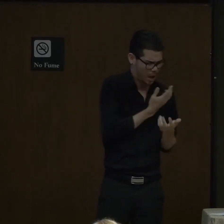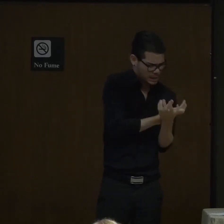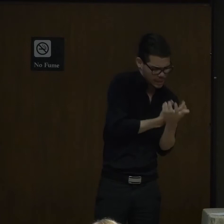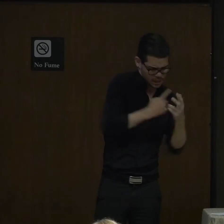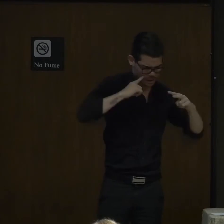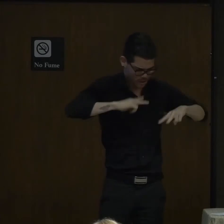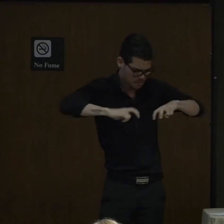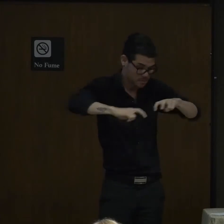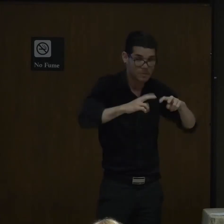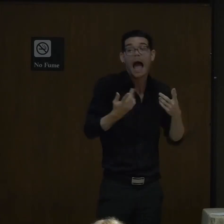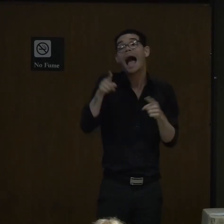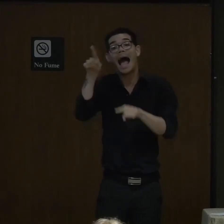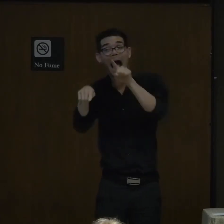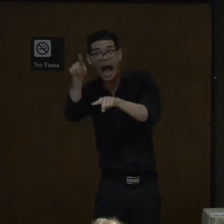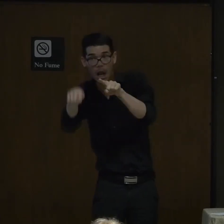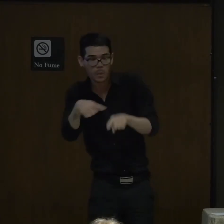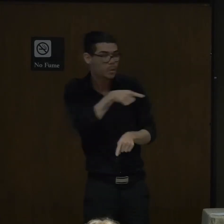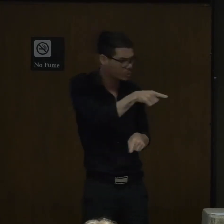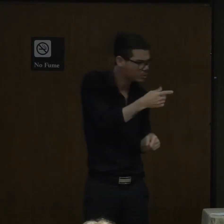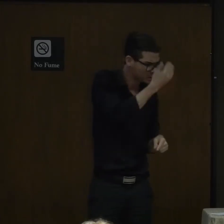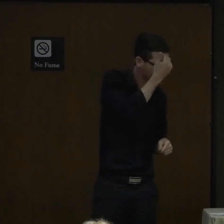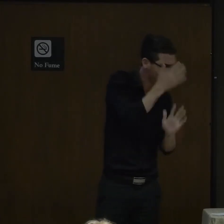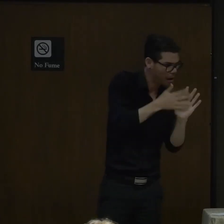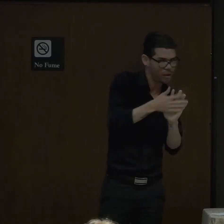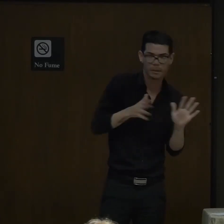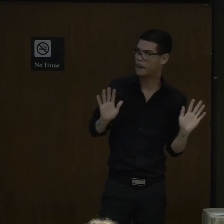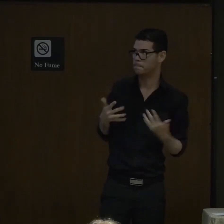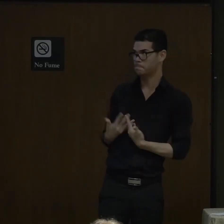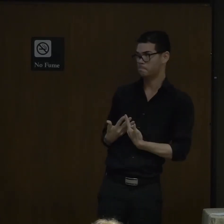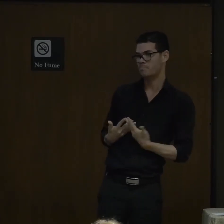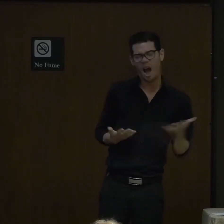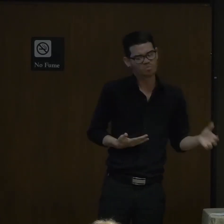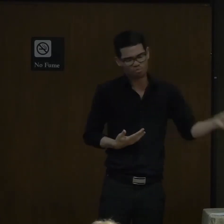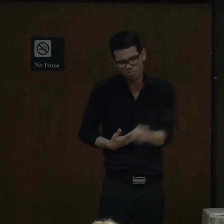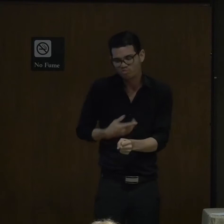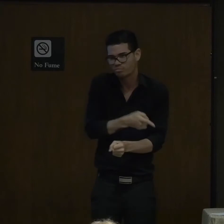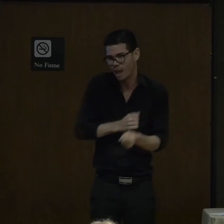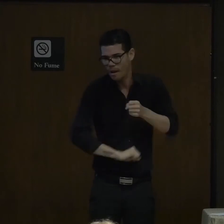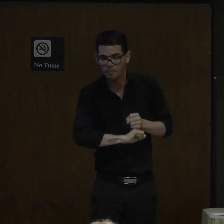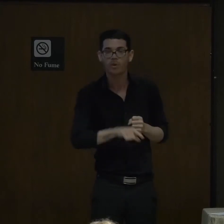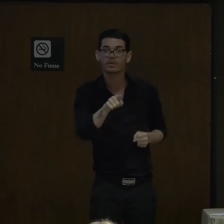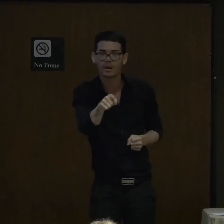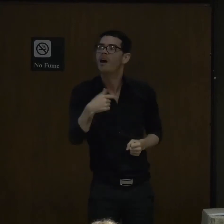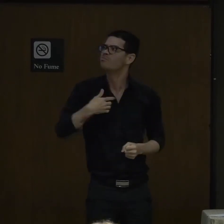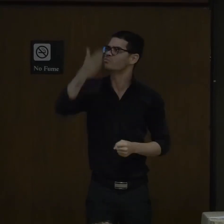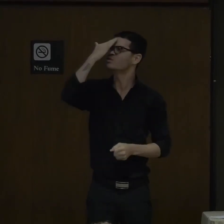de señas, otros sí, y crucialmente esta red de colaboradores también